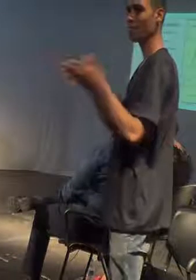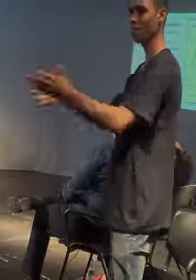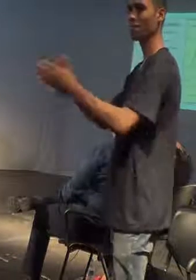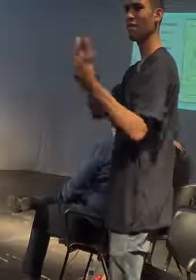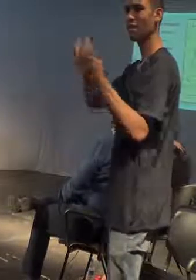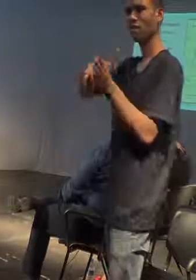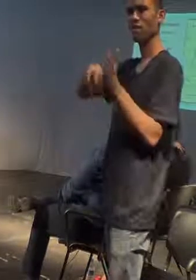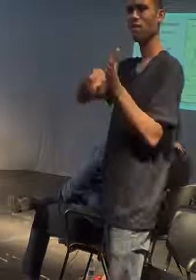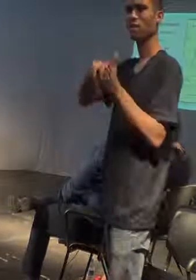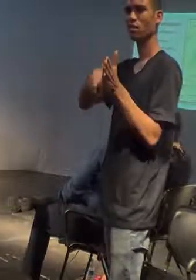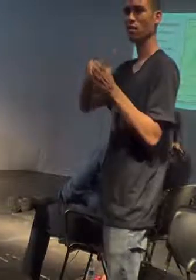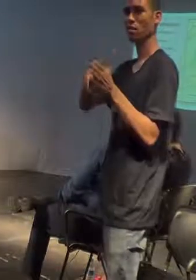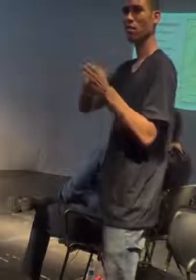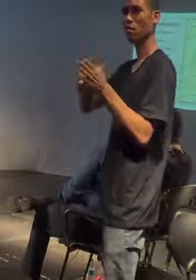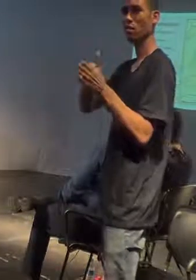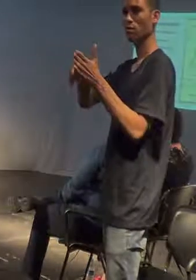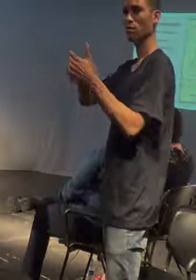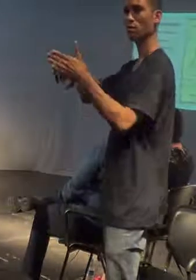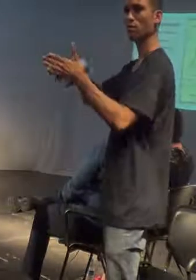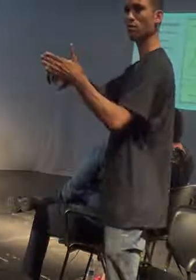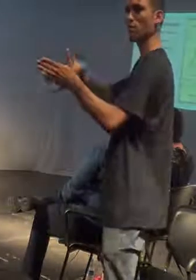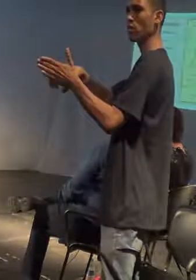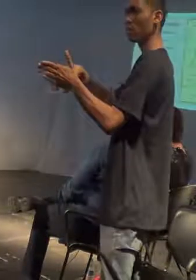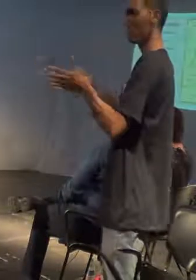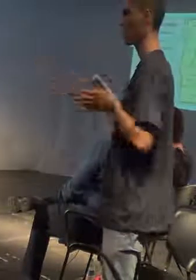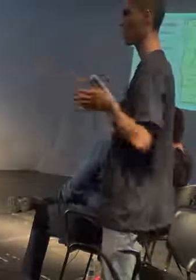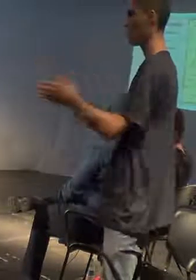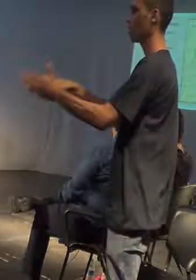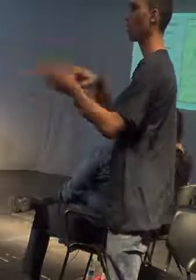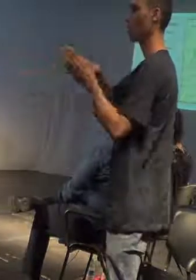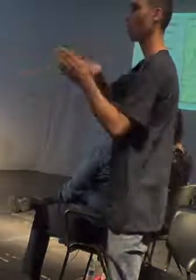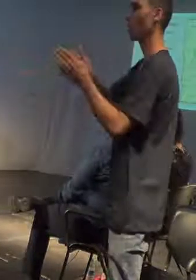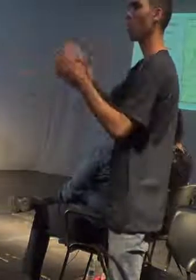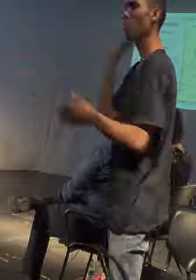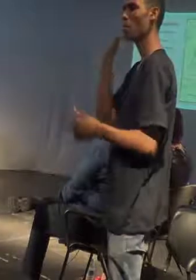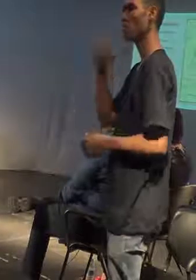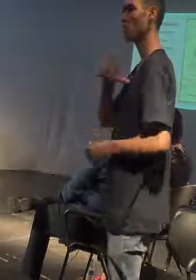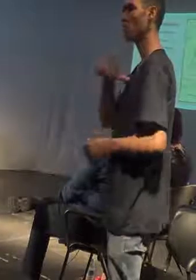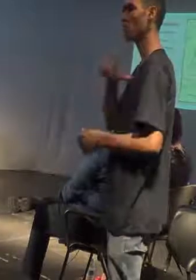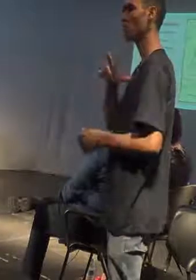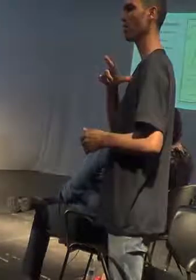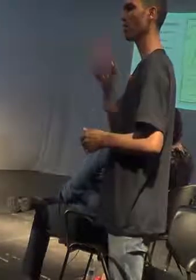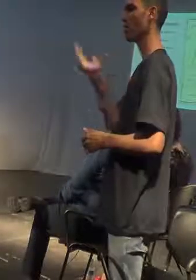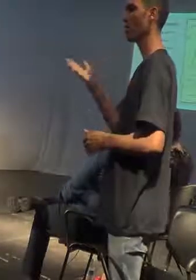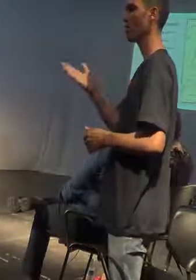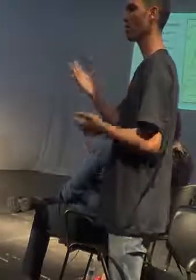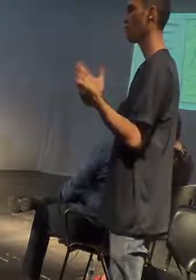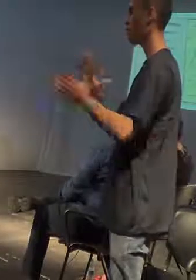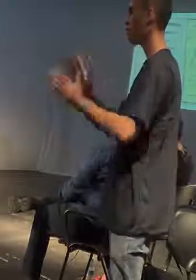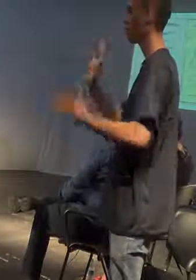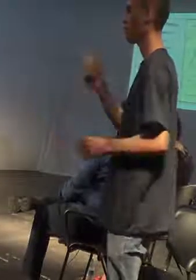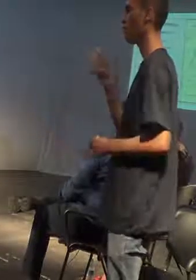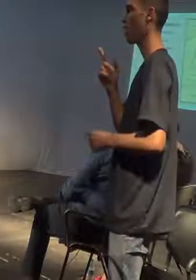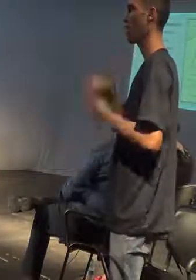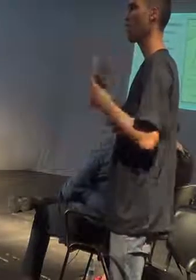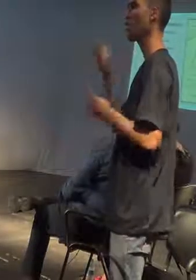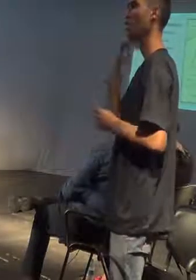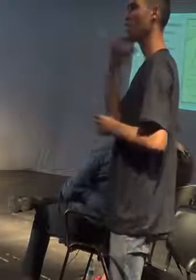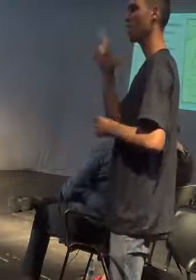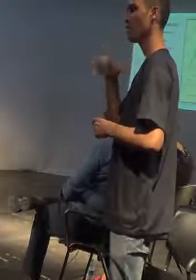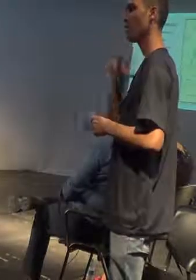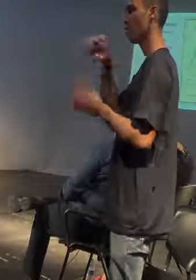o traçado, né? Ó. Ela está aqui, ela ia até Puiri, né? Ela beirava aqui